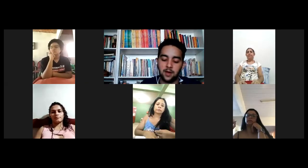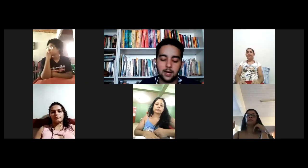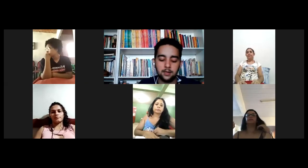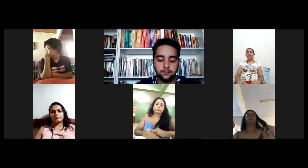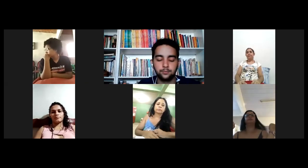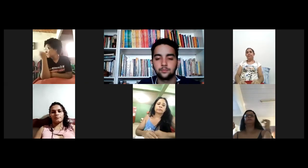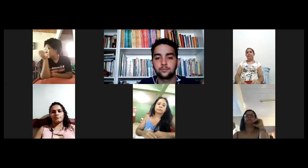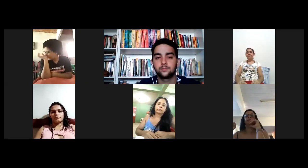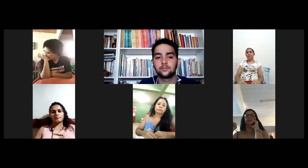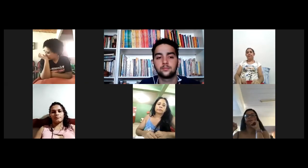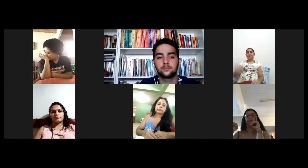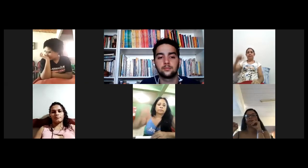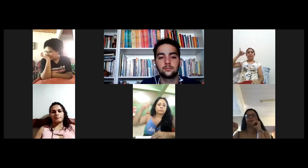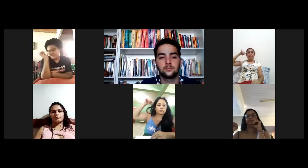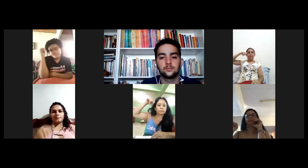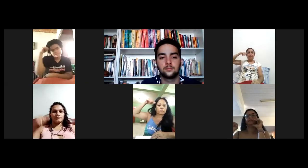Vaca,